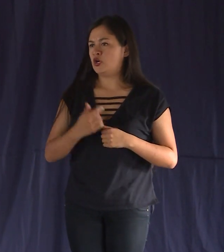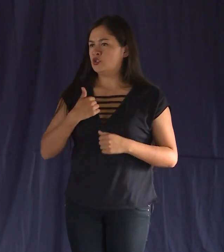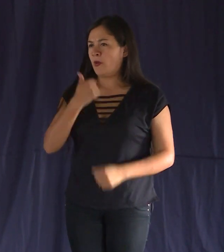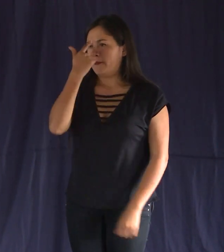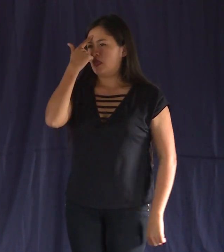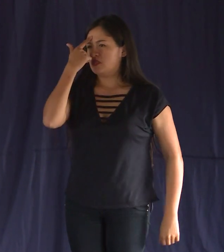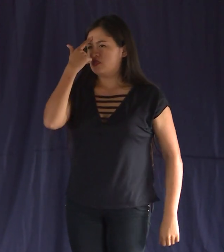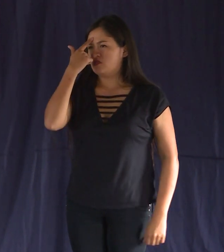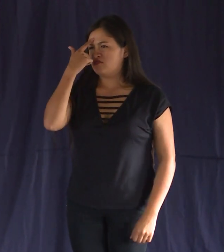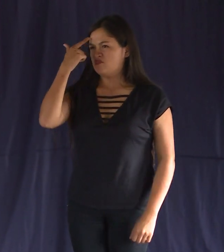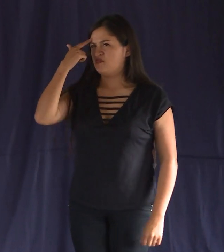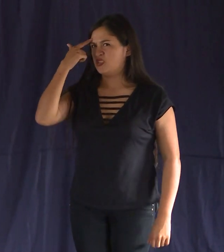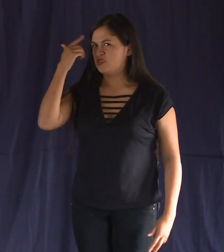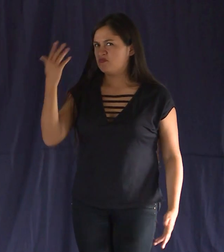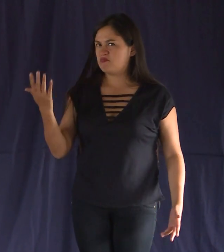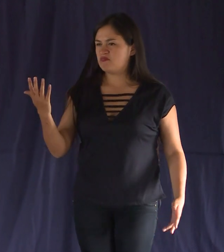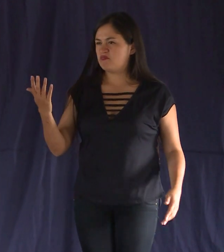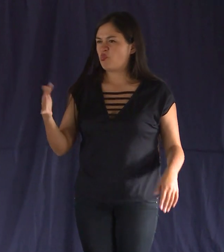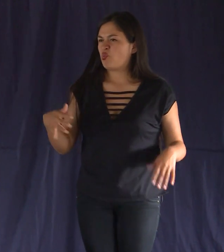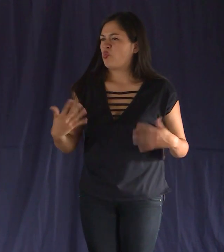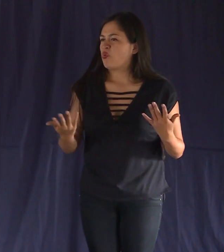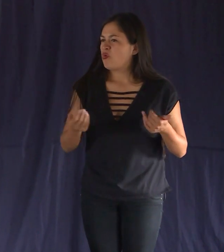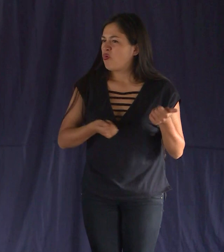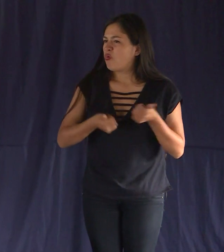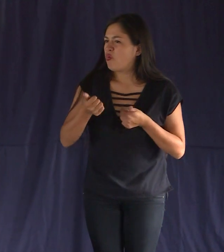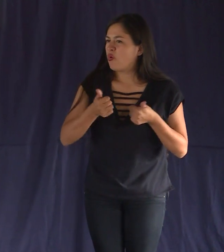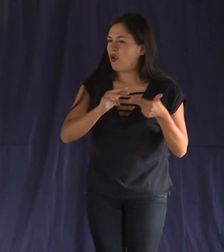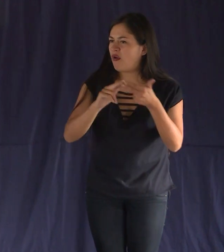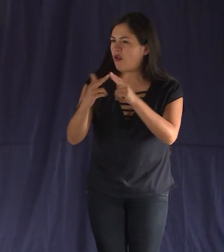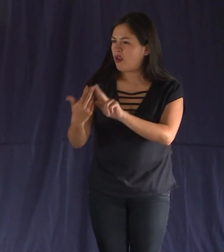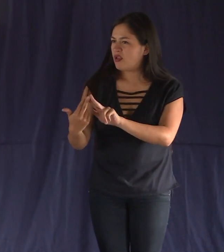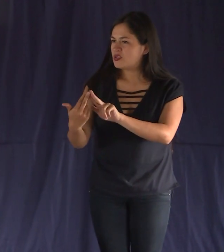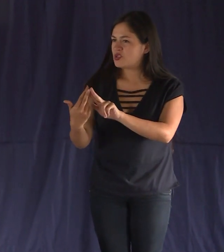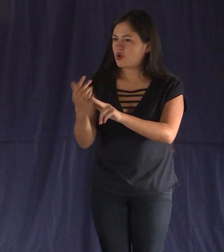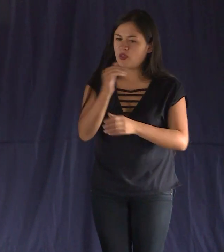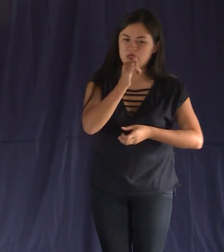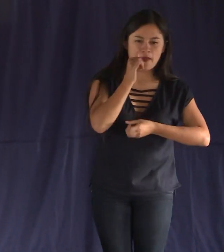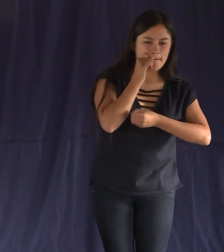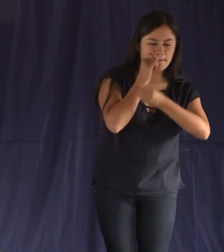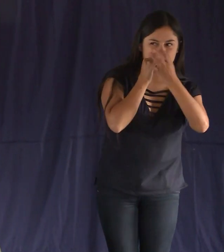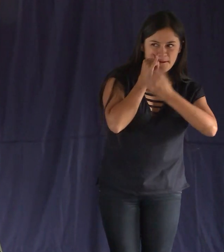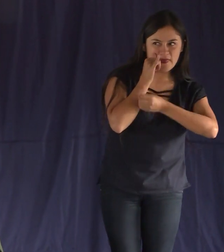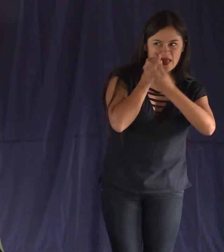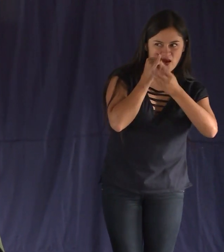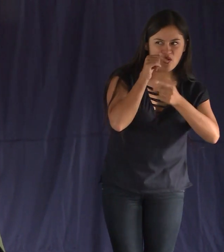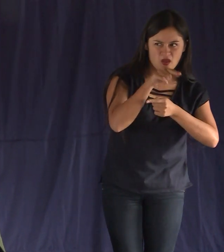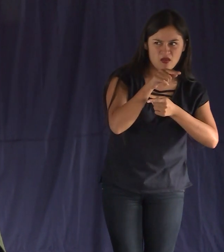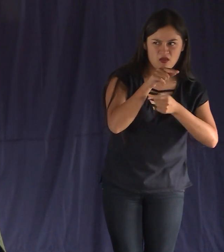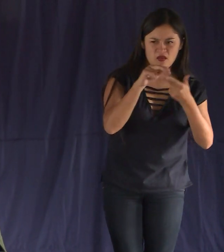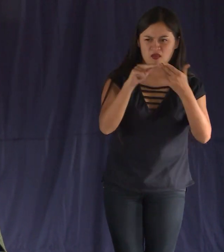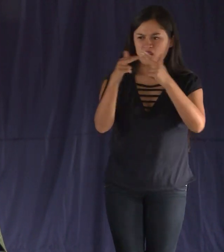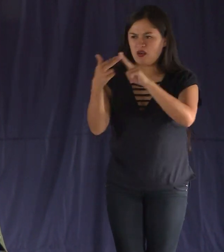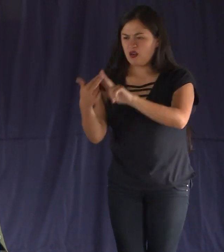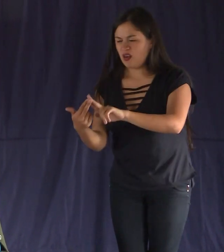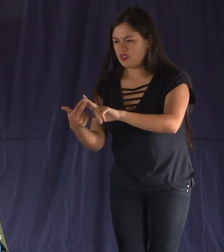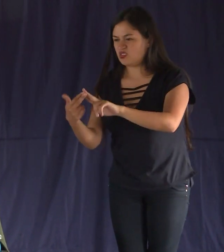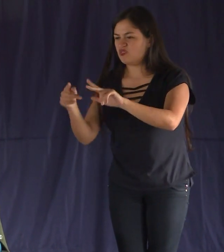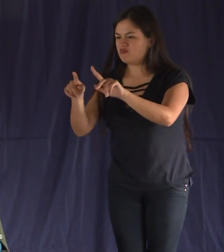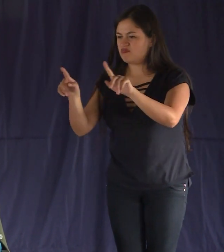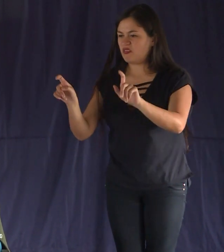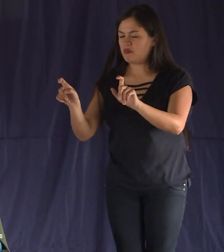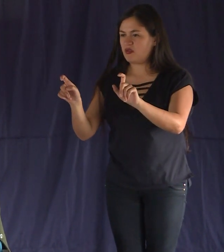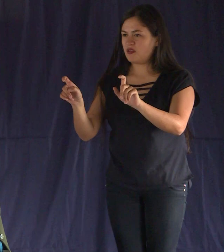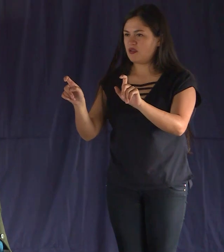piensa uno, bueno, ¿cuál es la relación que hay entre la pedagogía y lo que estamos hablando de la